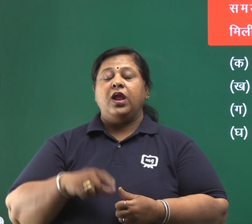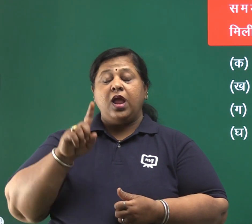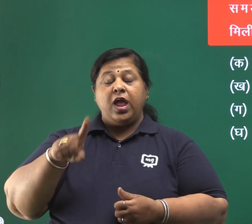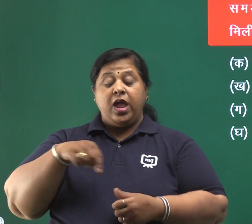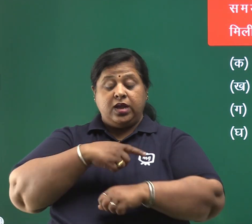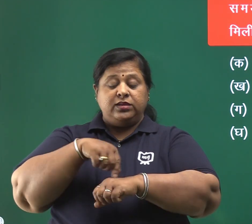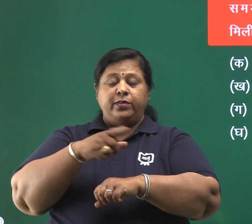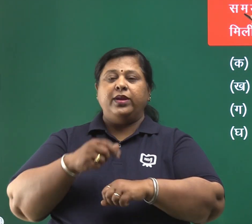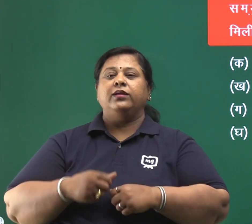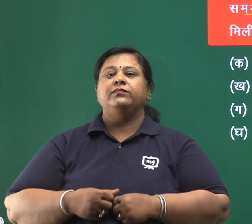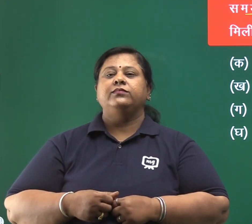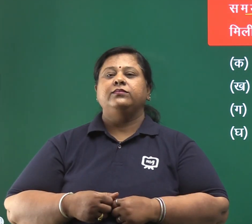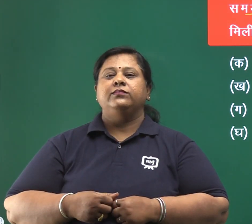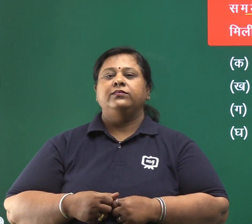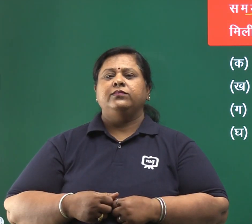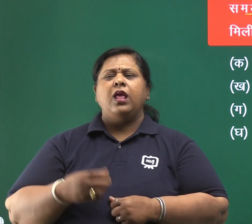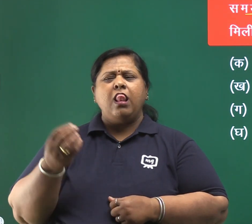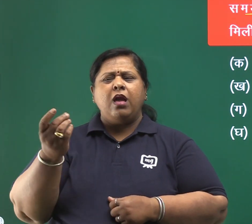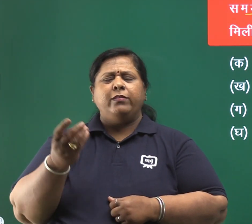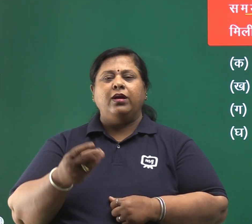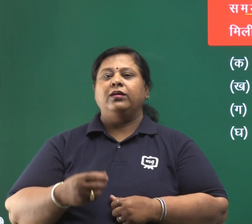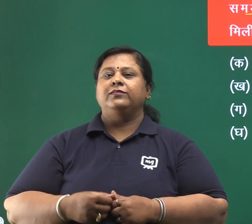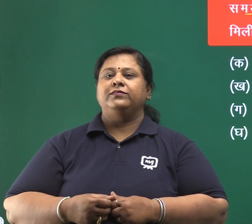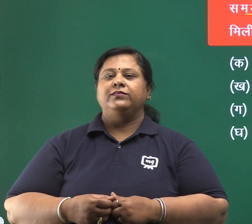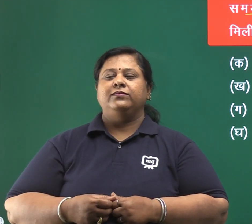एक समय में लगभग